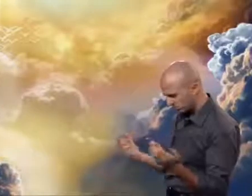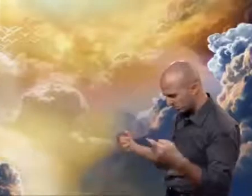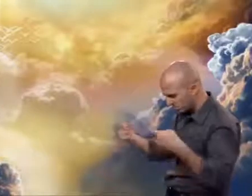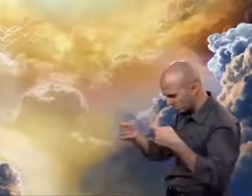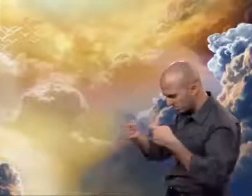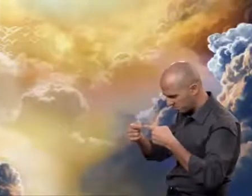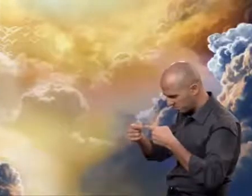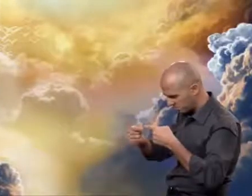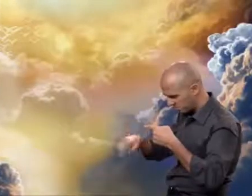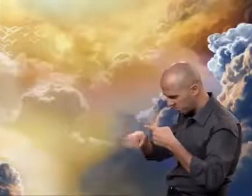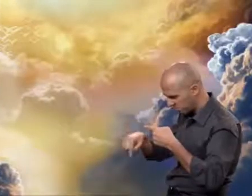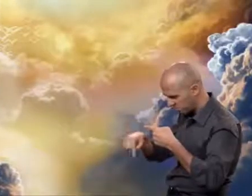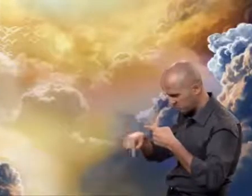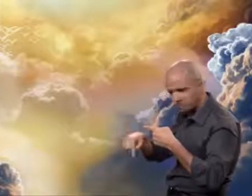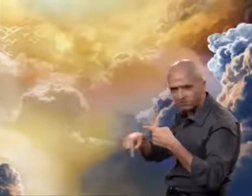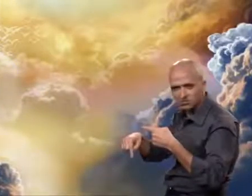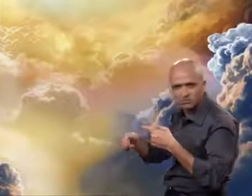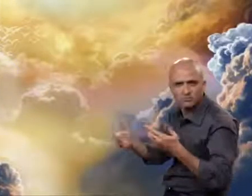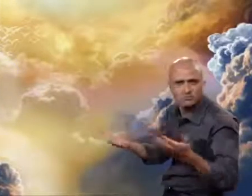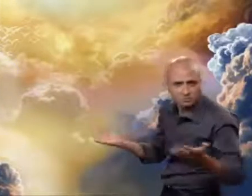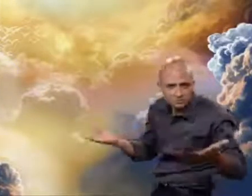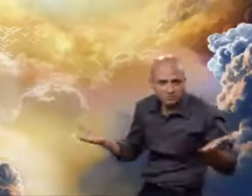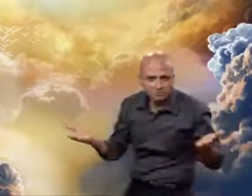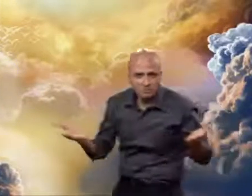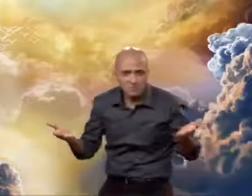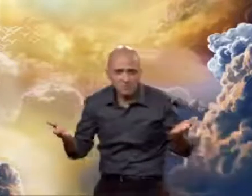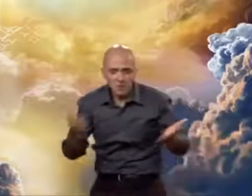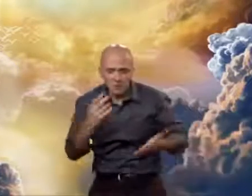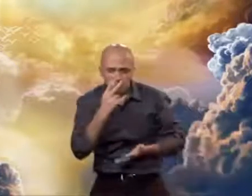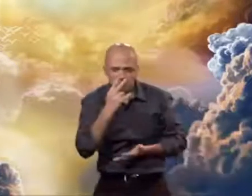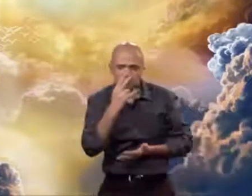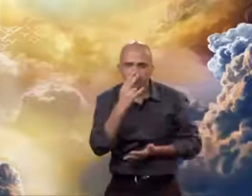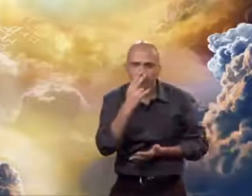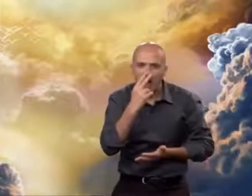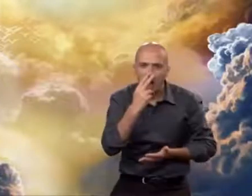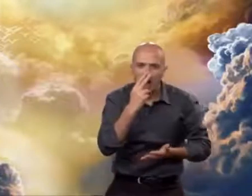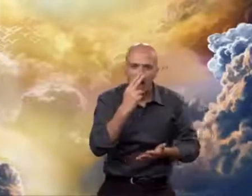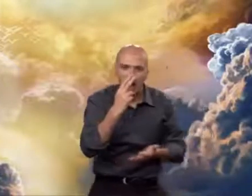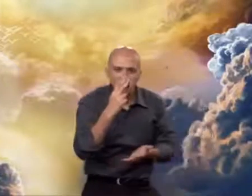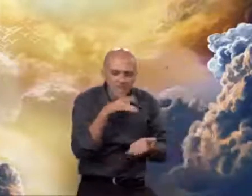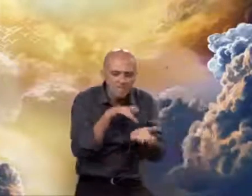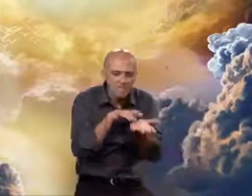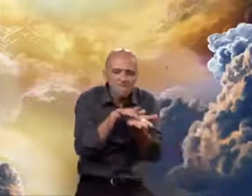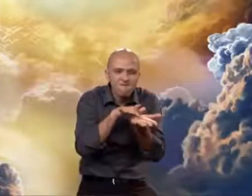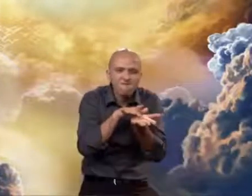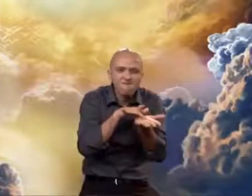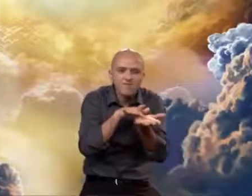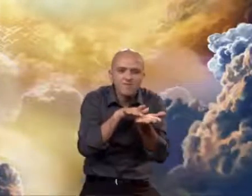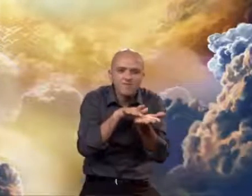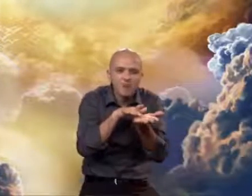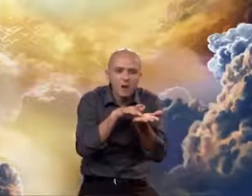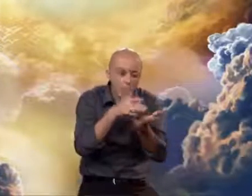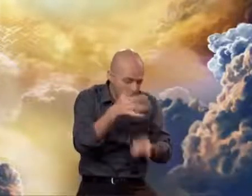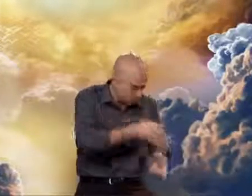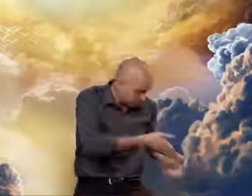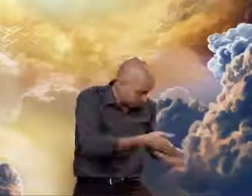homens. Por causa dos sinais que lhe foi permitido realizar, enganou os habitantes da terra. Nesses textos, não são